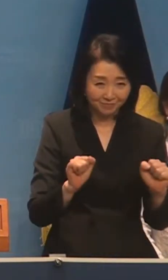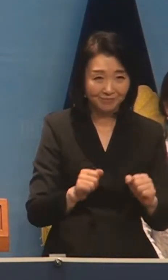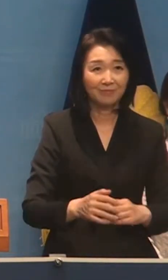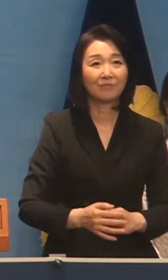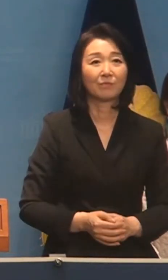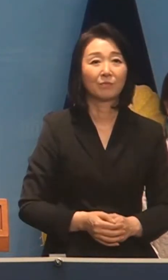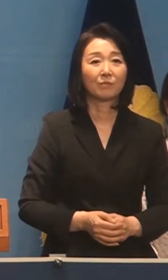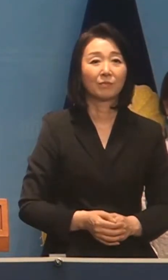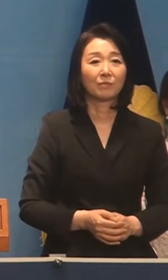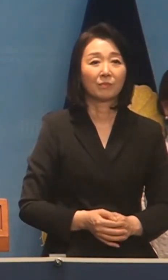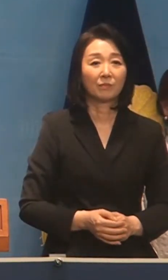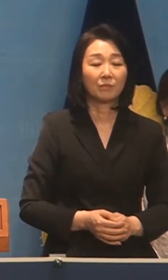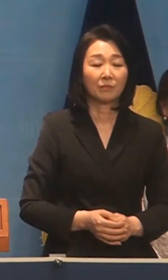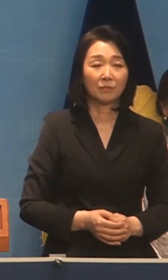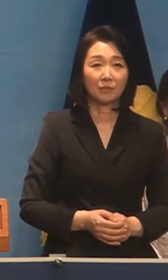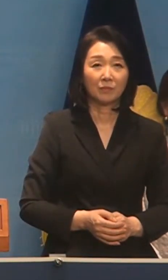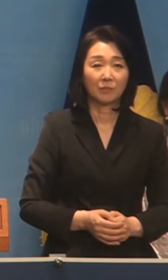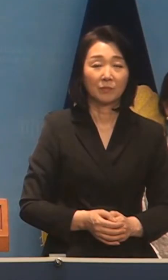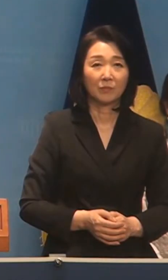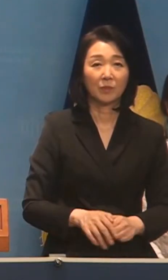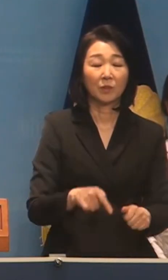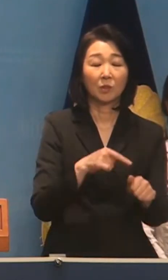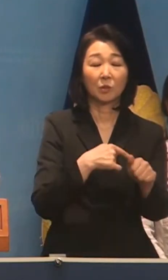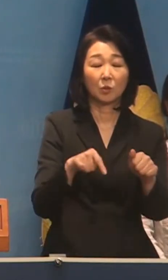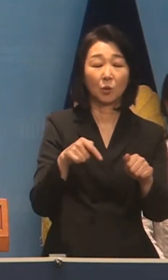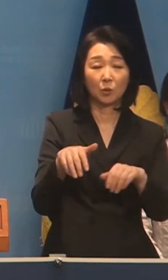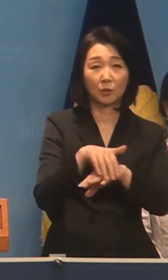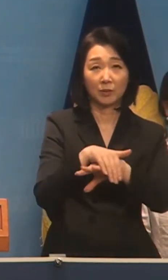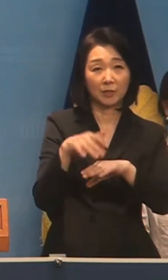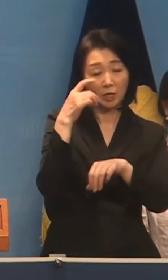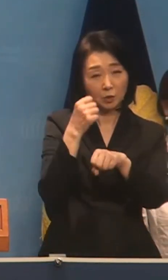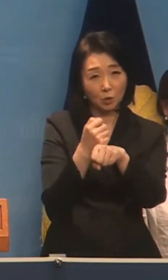안녕하십니까. 교육정책 디자인연구소 왕상현입니다.